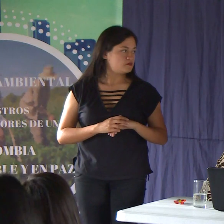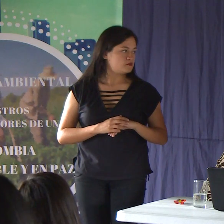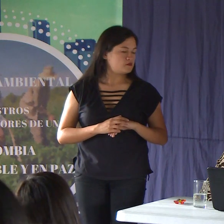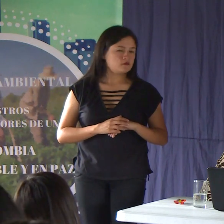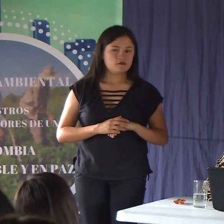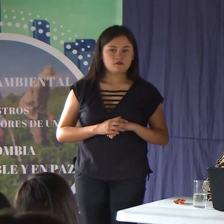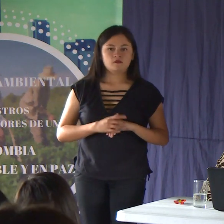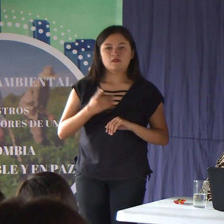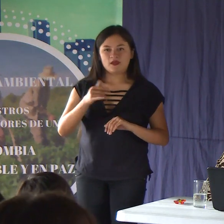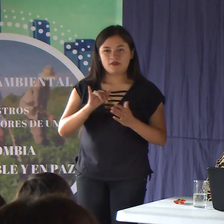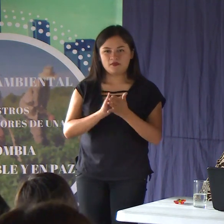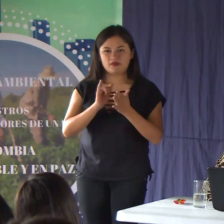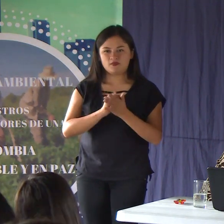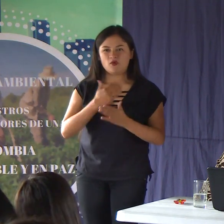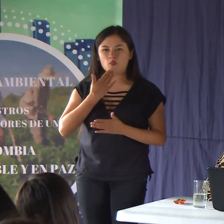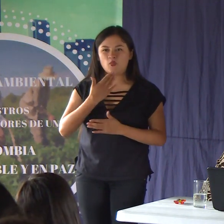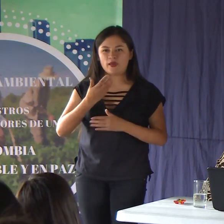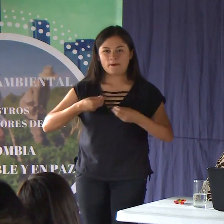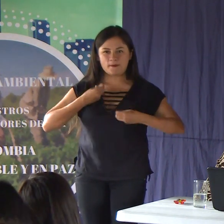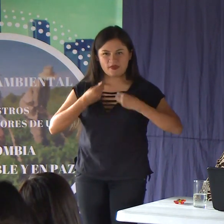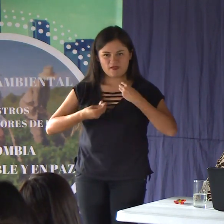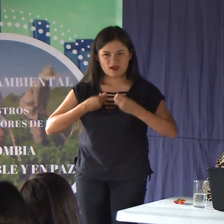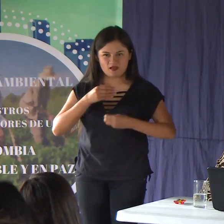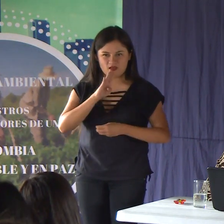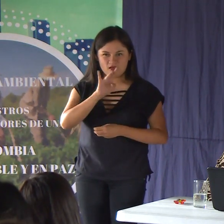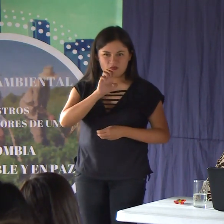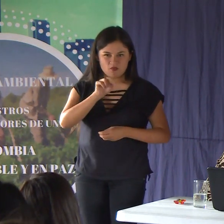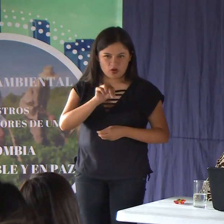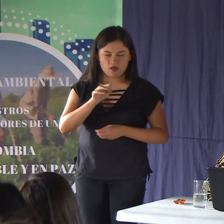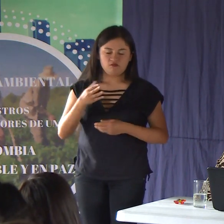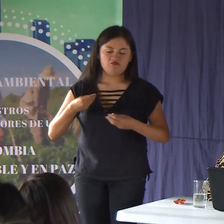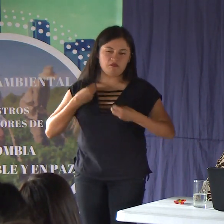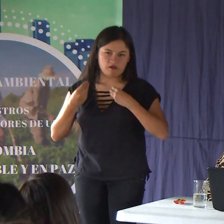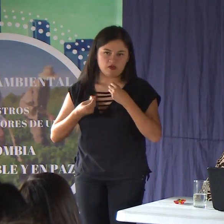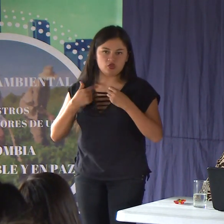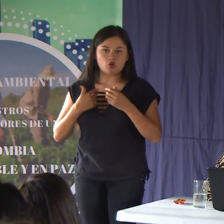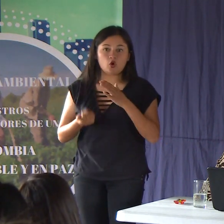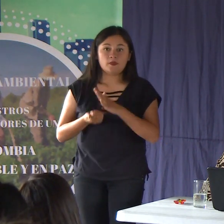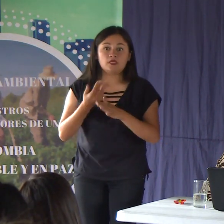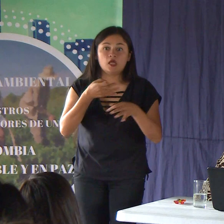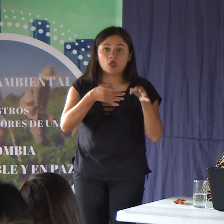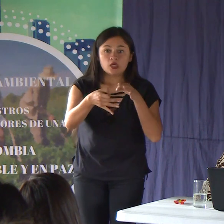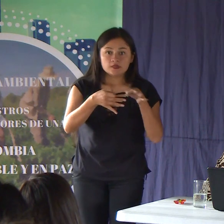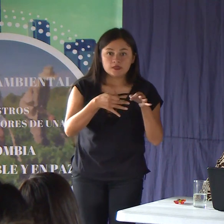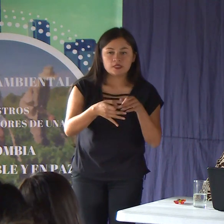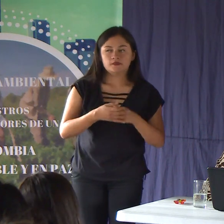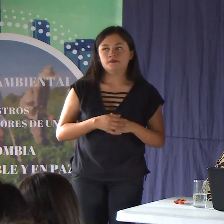y alrededor del buen vivir, que apenas estaba como trayéndolo como en este